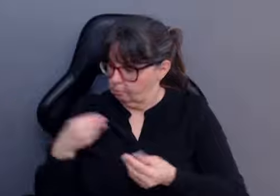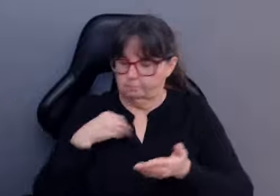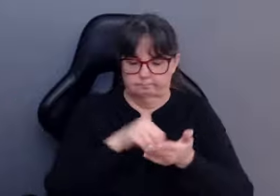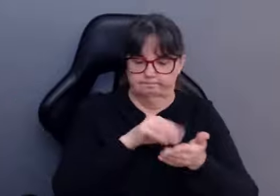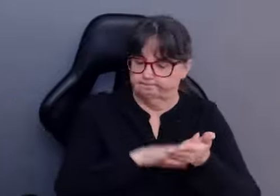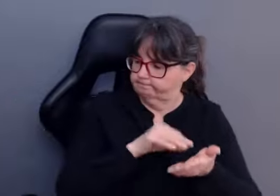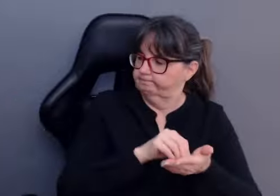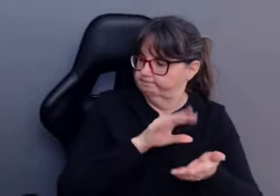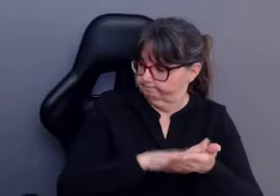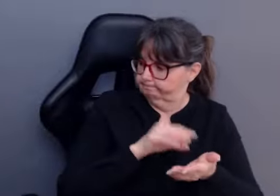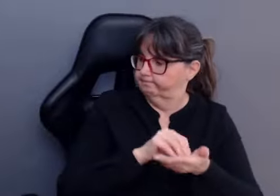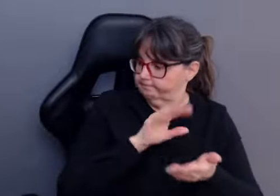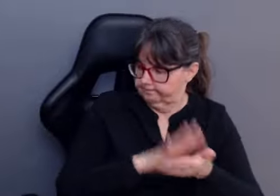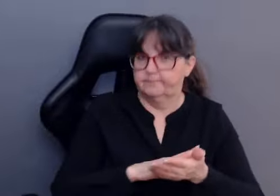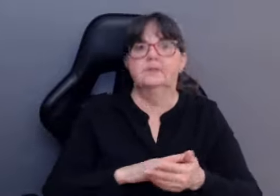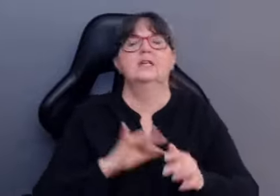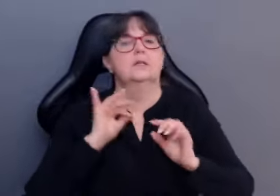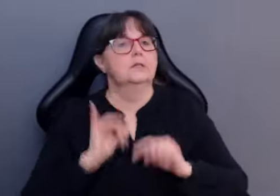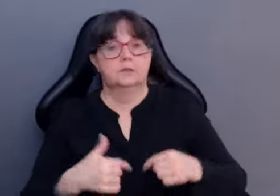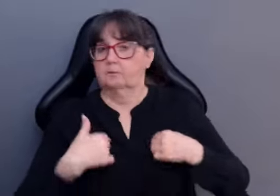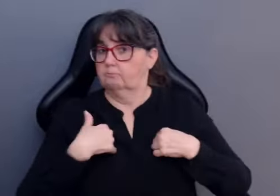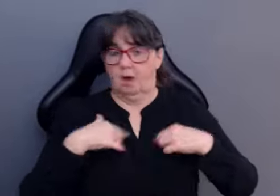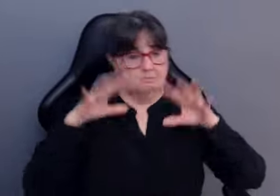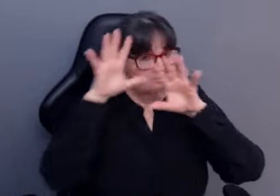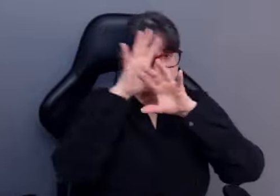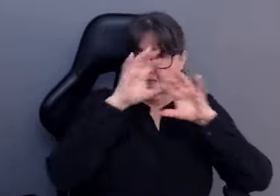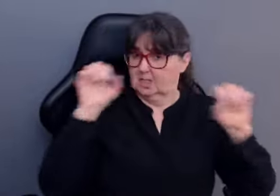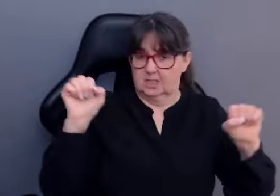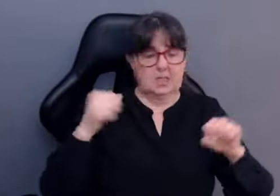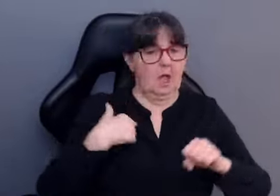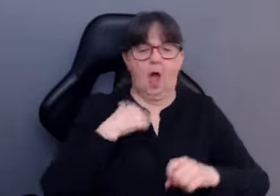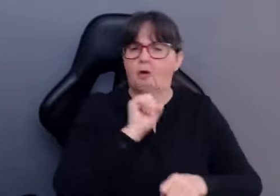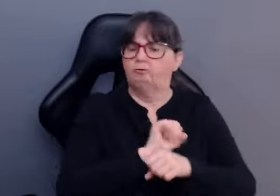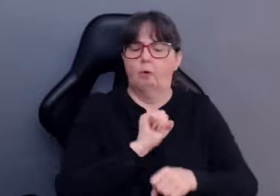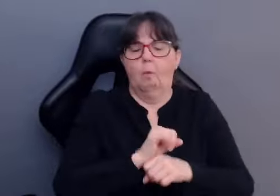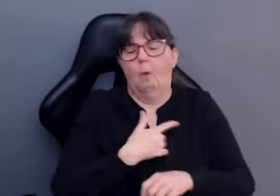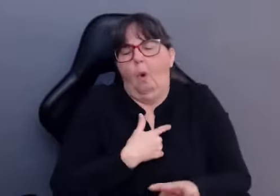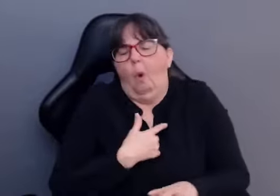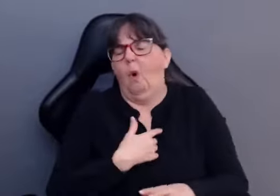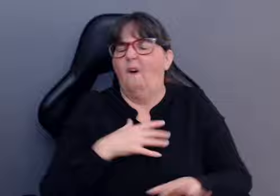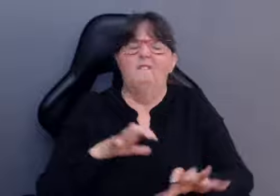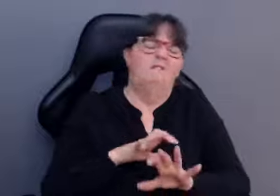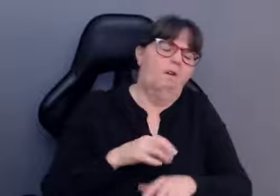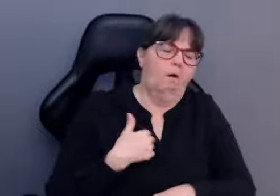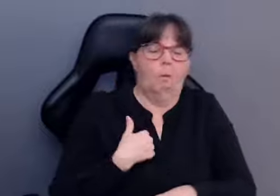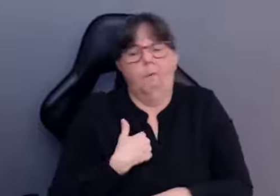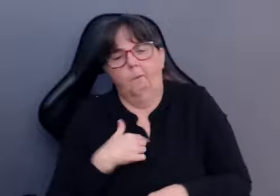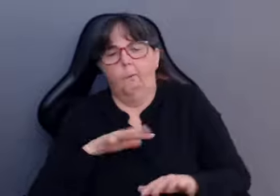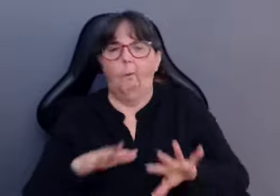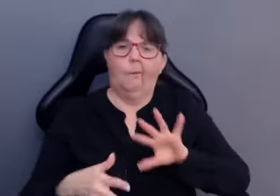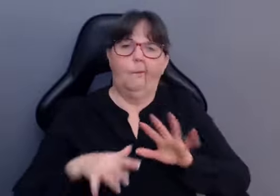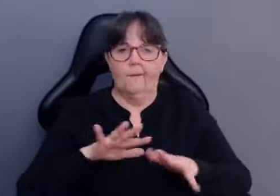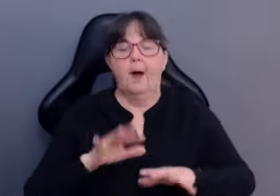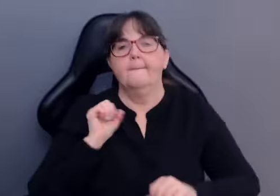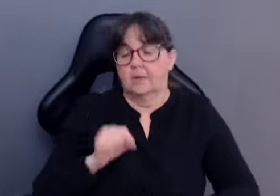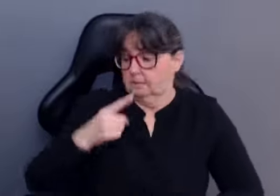de l'Assemblée de s'acquitter fidèlement de sa tâche, les administrateurs peuvent à tout moment